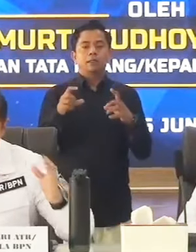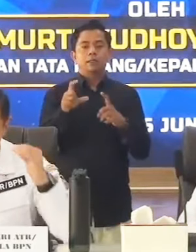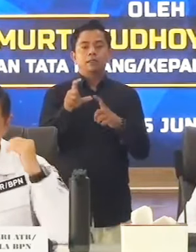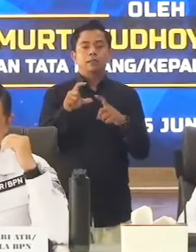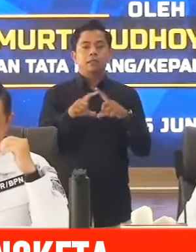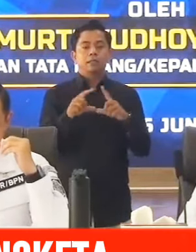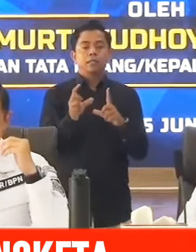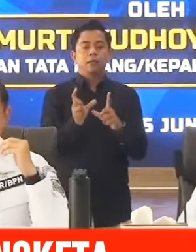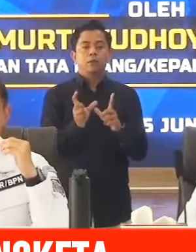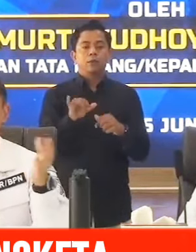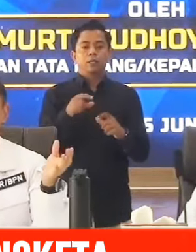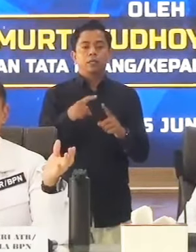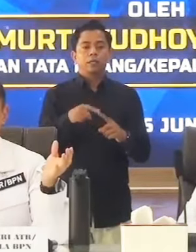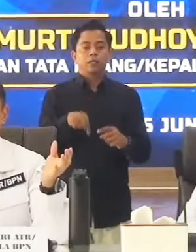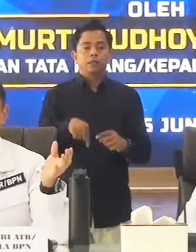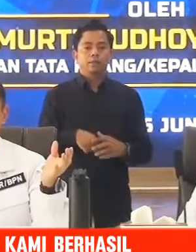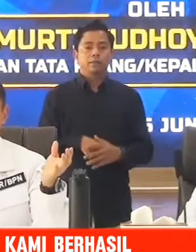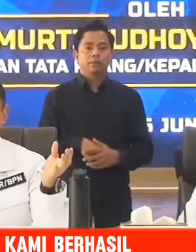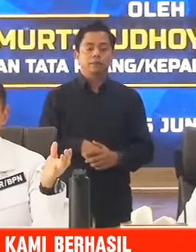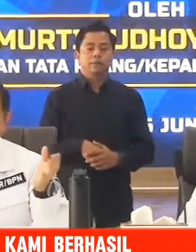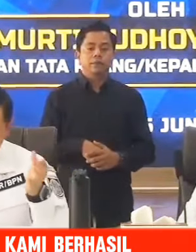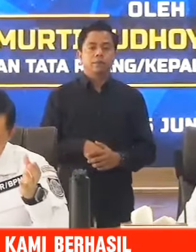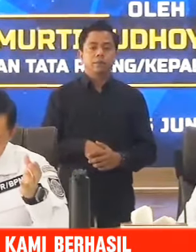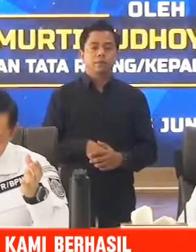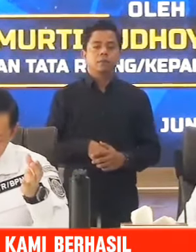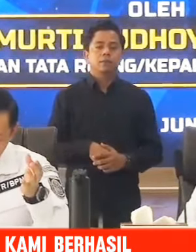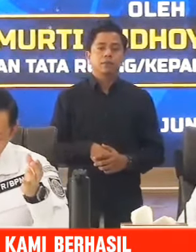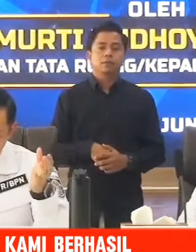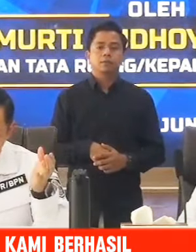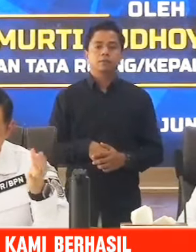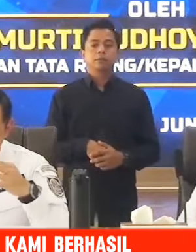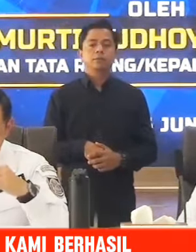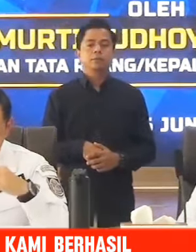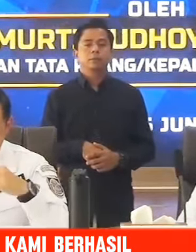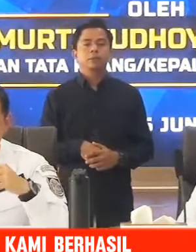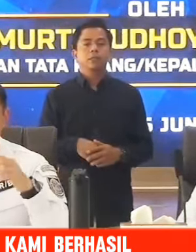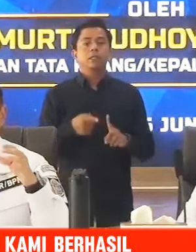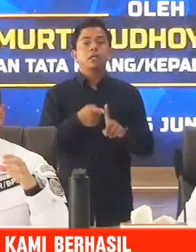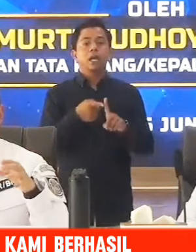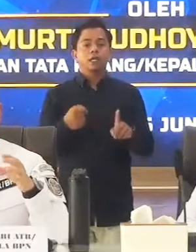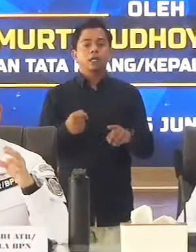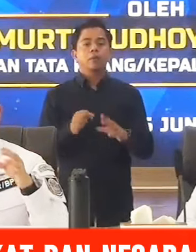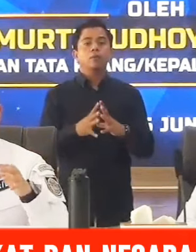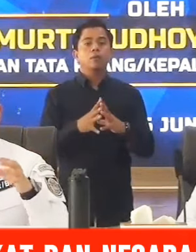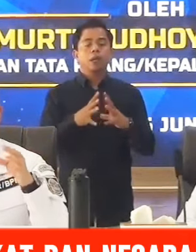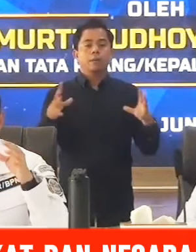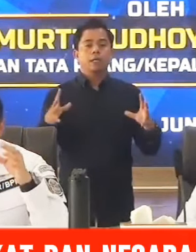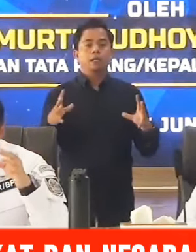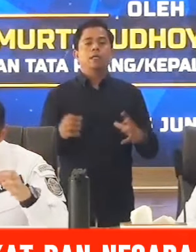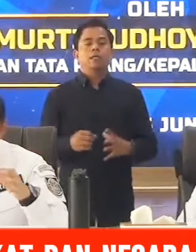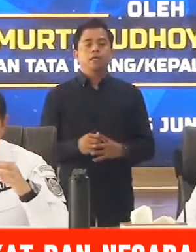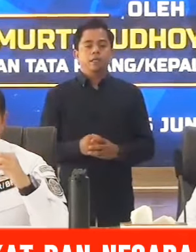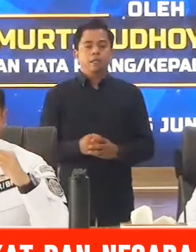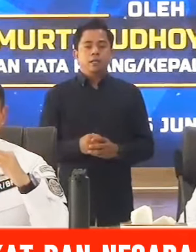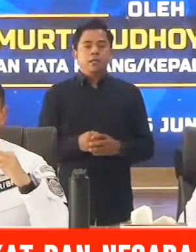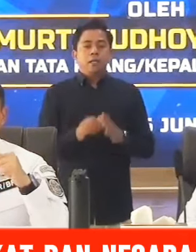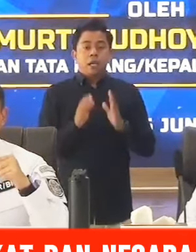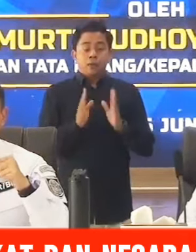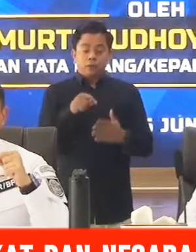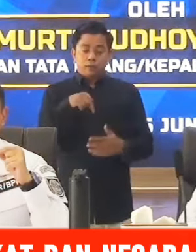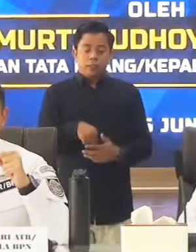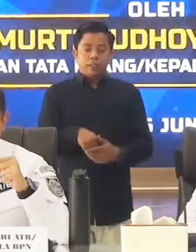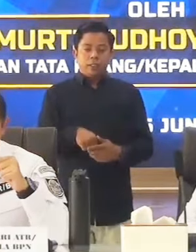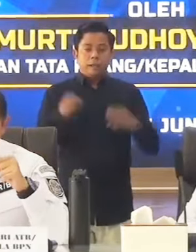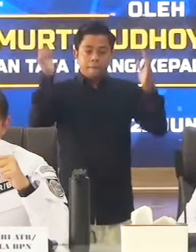usahanya, ya karena kesengketa. Dan dari pengungkapan kasus ini, kami berhasil menyelamatkan potensi kerugian masyarakat